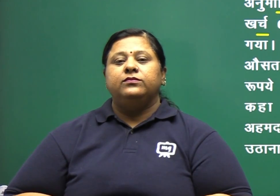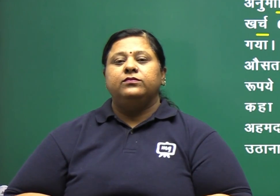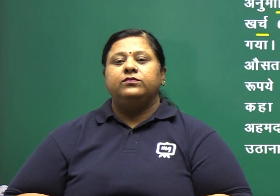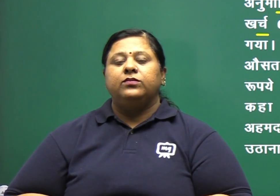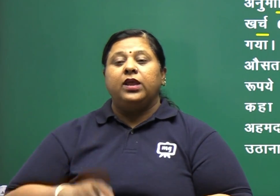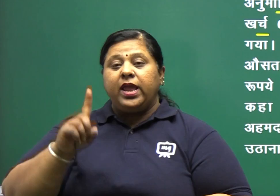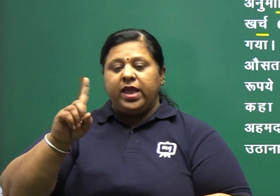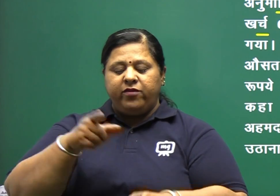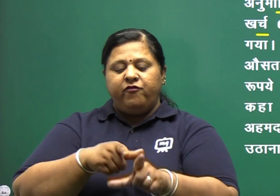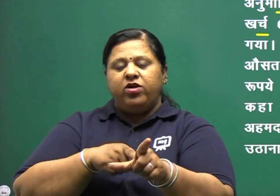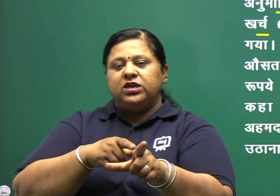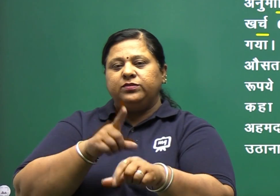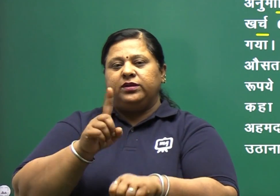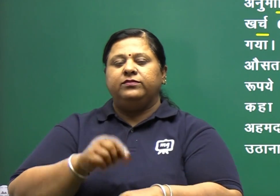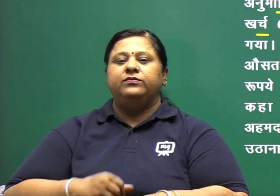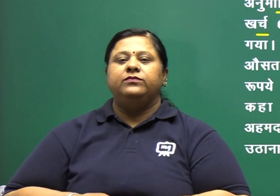एक वर्ष में